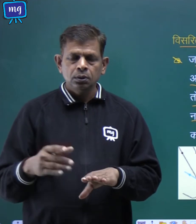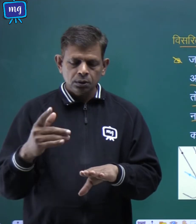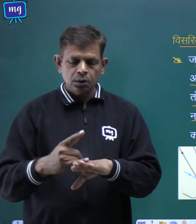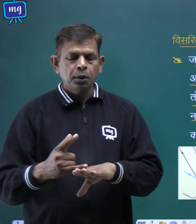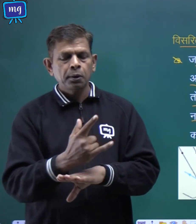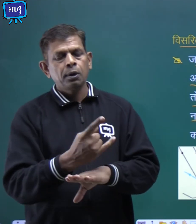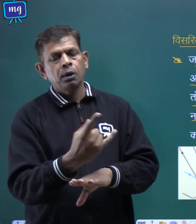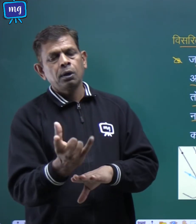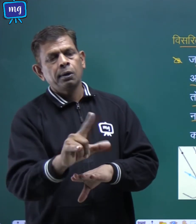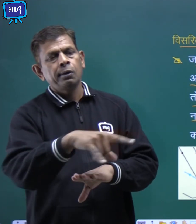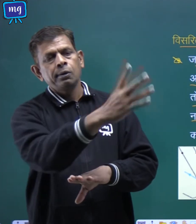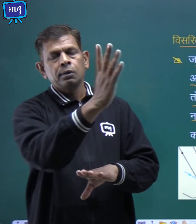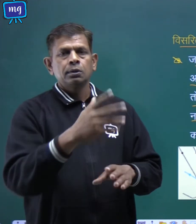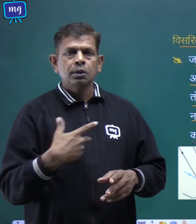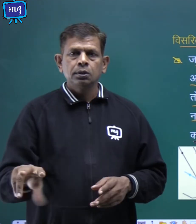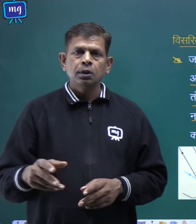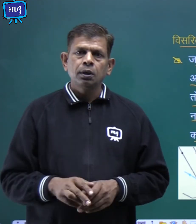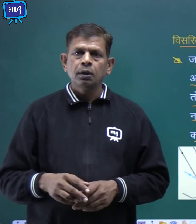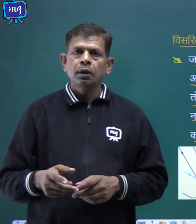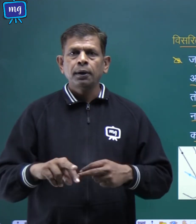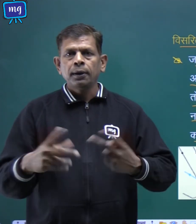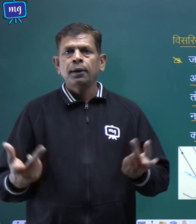इसे विस्तृत परावर्तन कहते हैं।